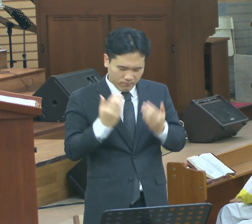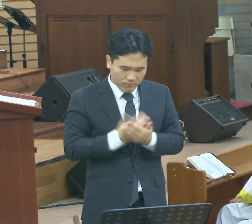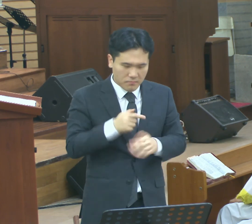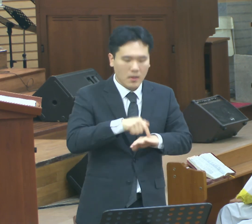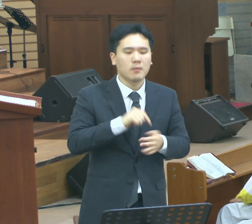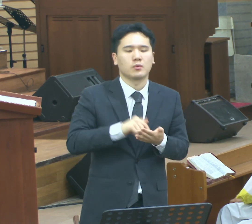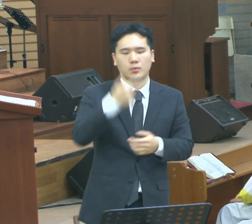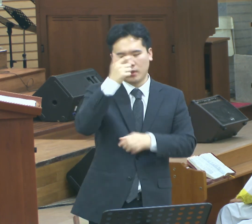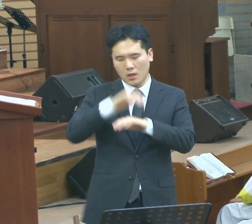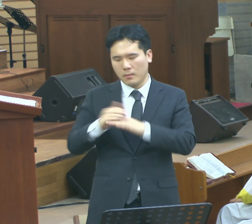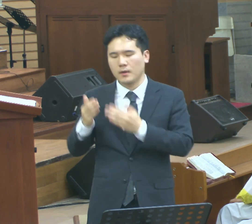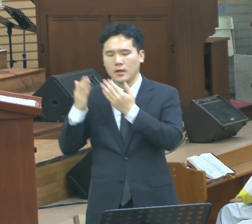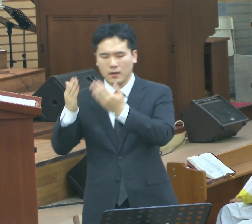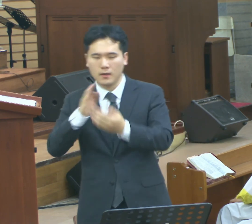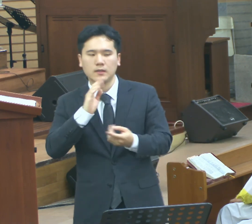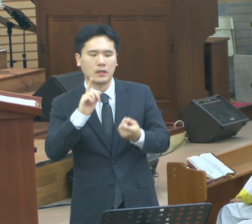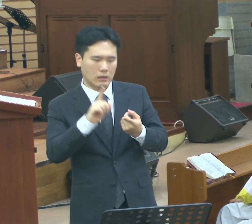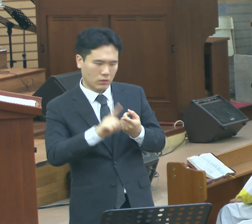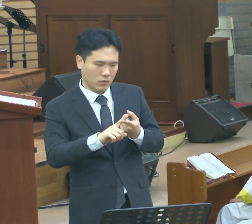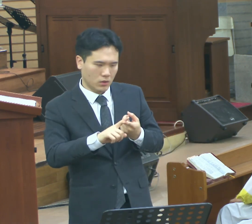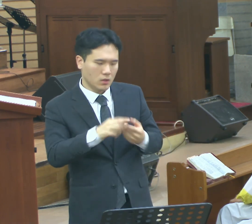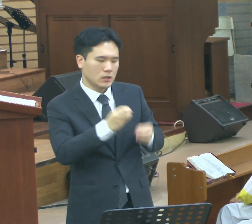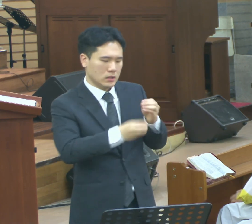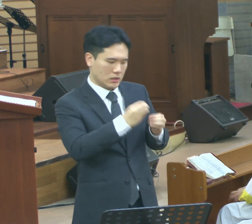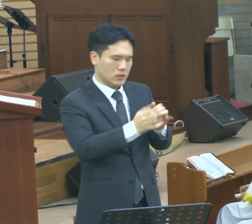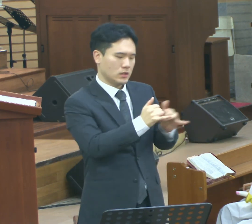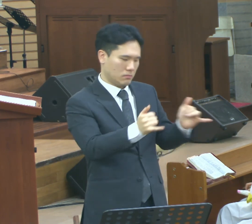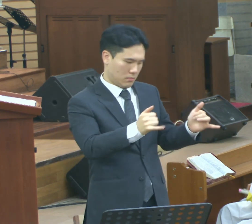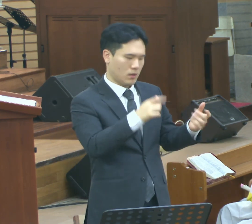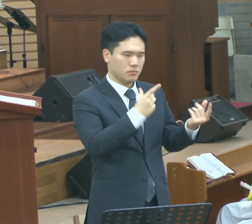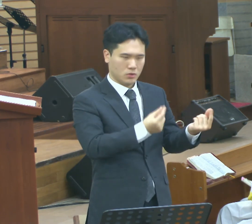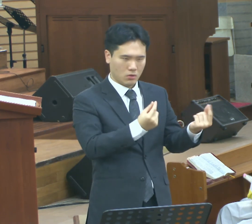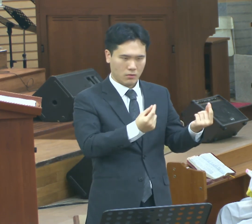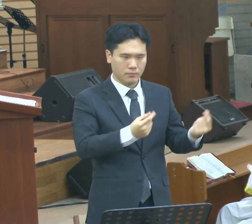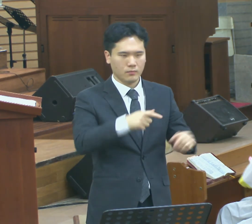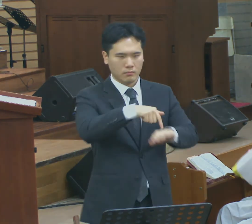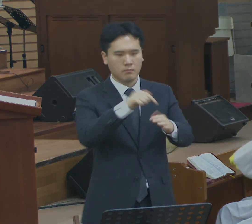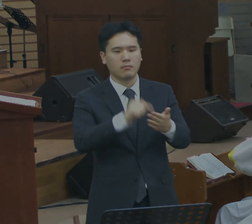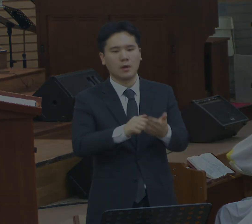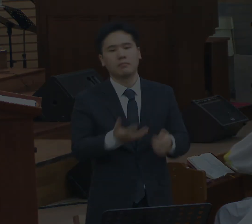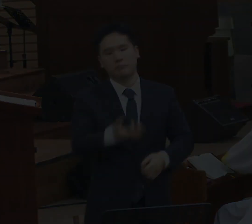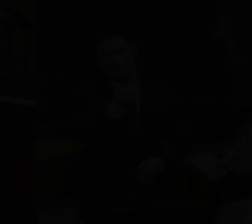시인의 중심이 우리 가운데 있게 되기를 주의 이름으로 축원합니다.